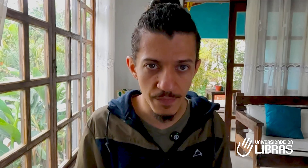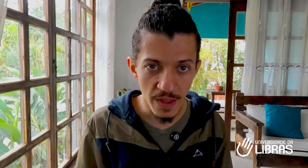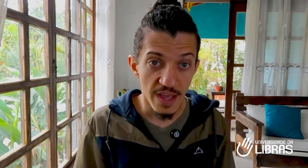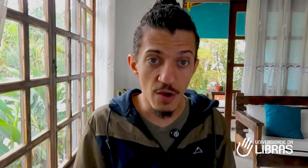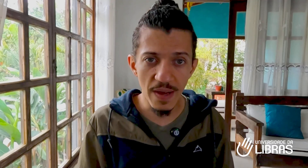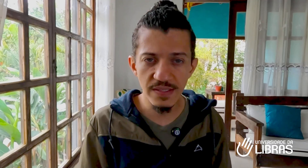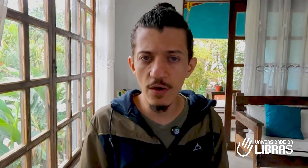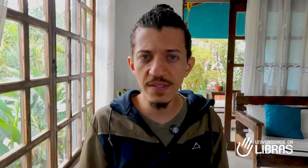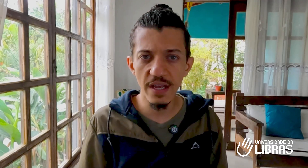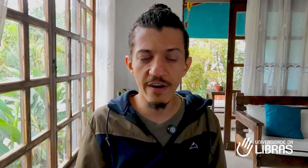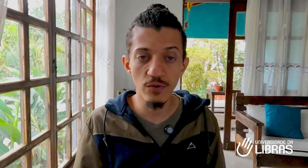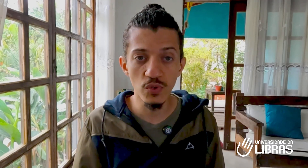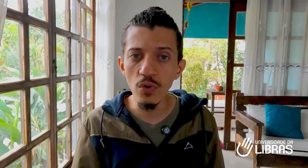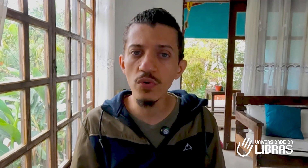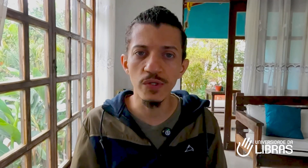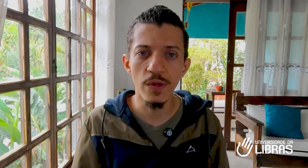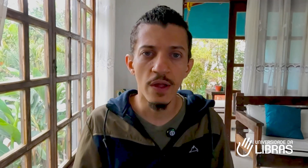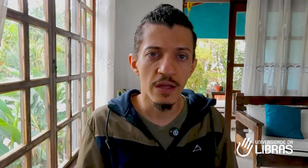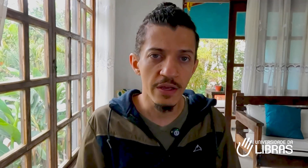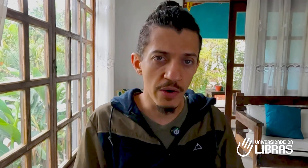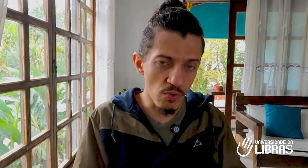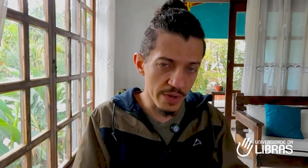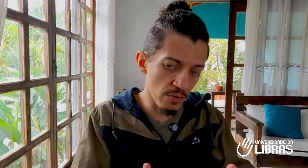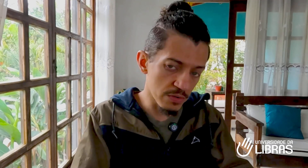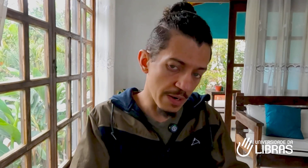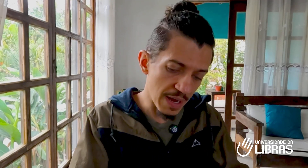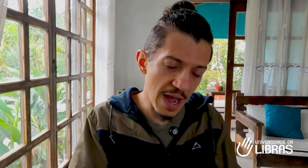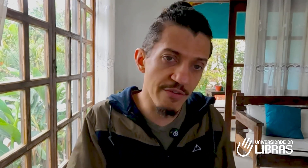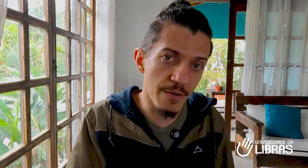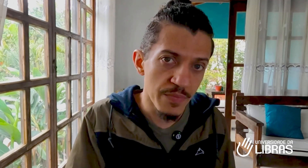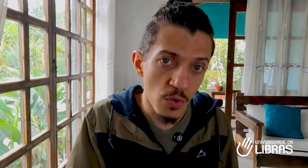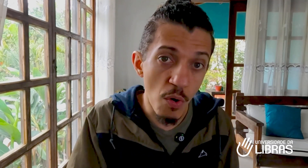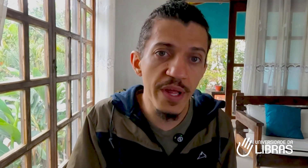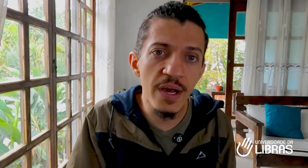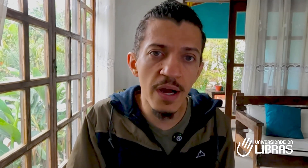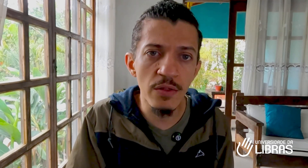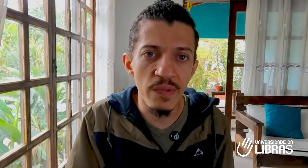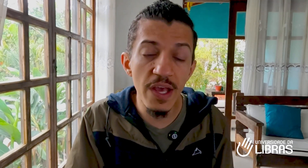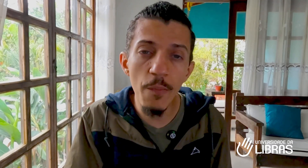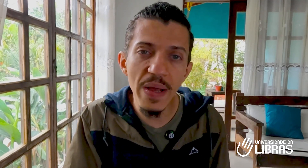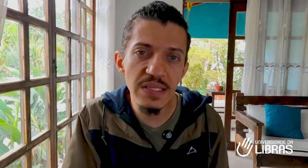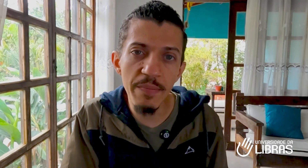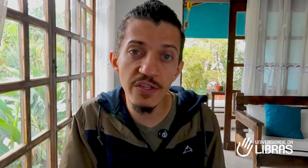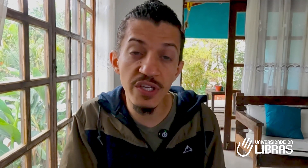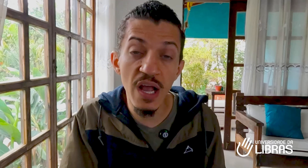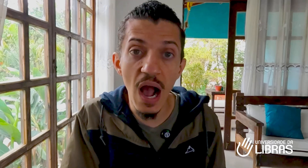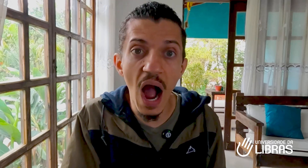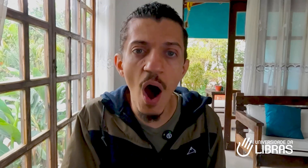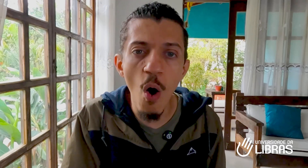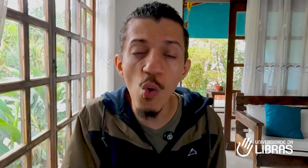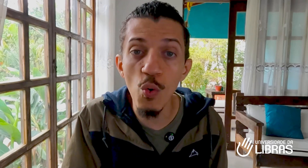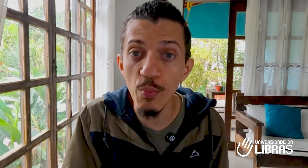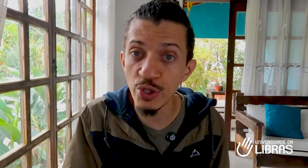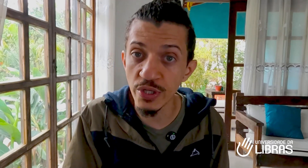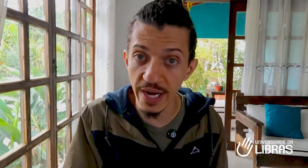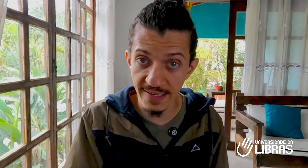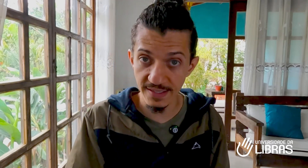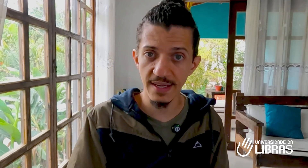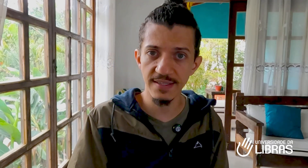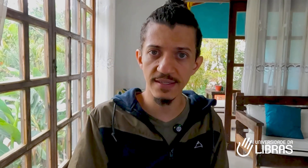Eu passei a observar os surdos com quem eu trabalhava comunicando, e eu percebi que tinha algo por detrás da sinalização